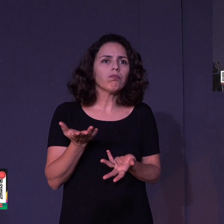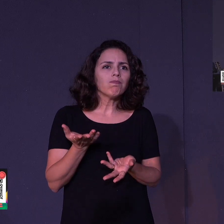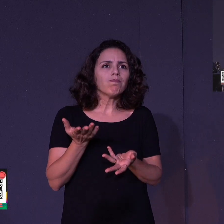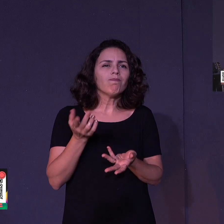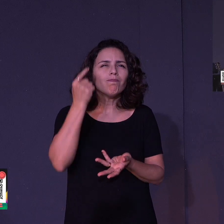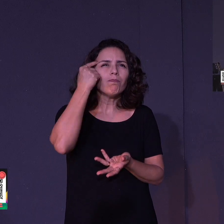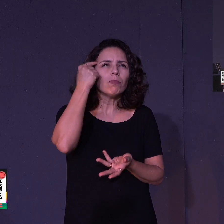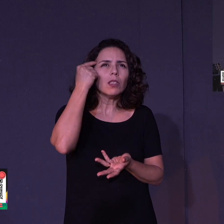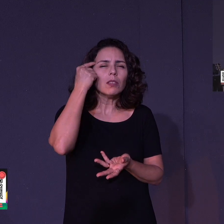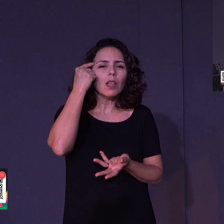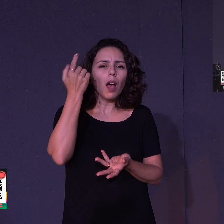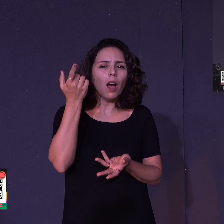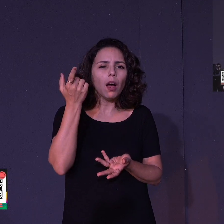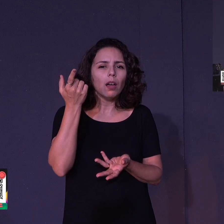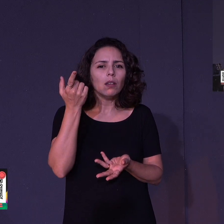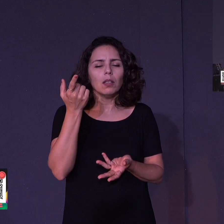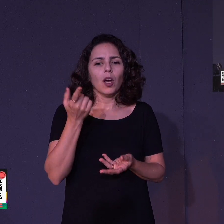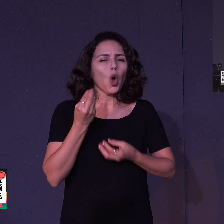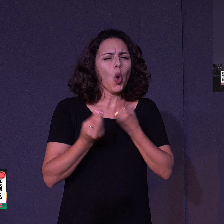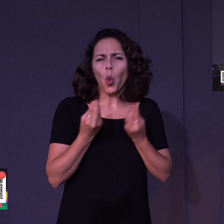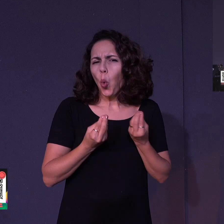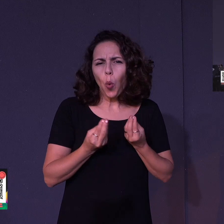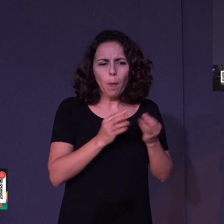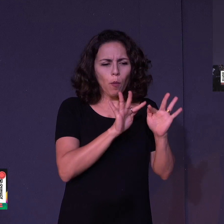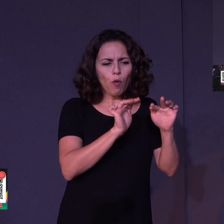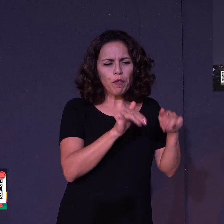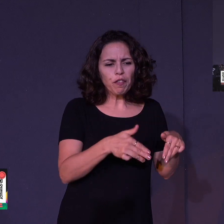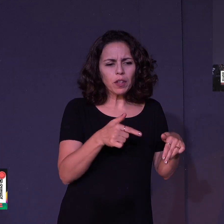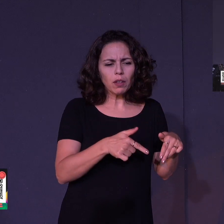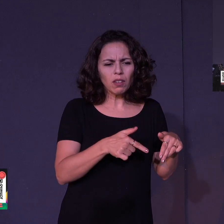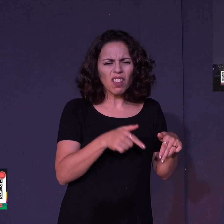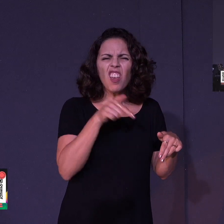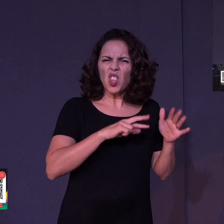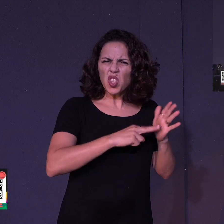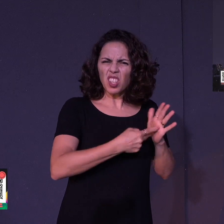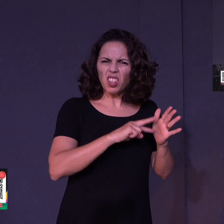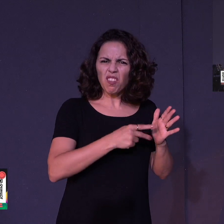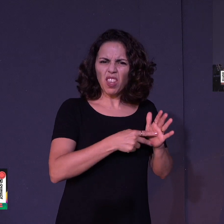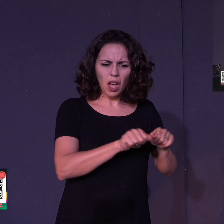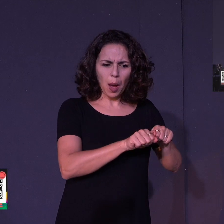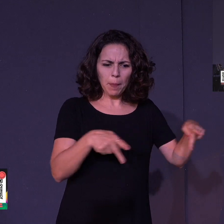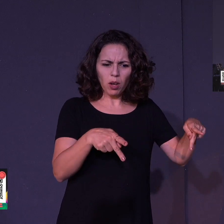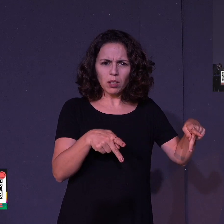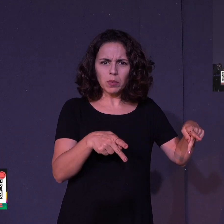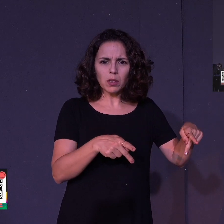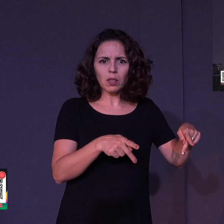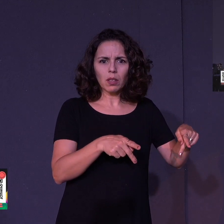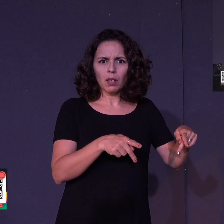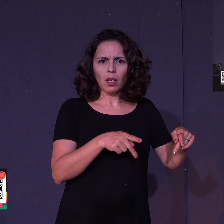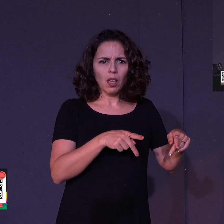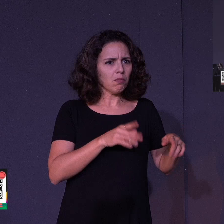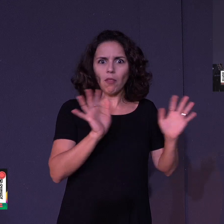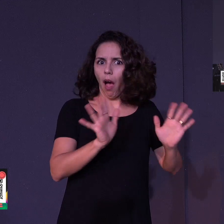do arrebatamento da igreja. Não é isso. Eu estou falando do fim acerca das coisas que nós passamos, que nós precisamos refletir